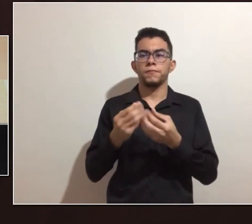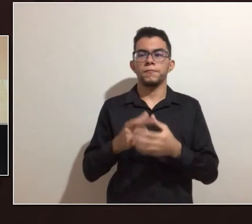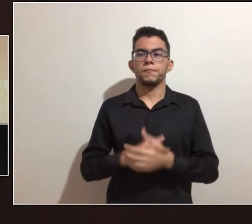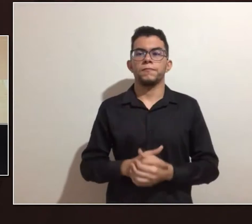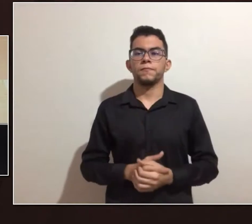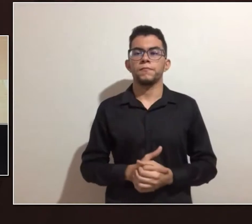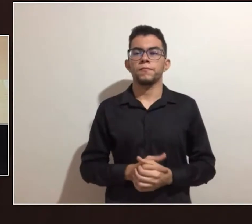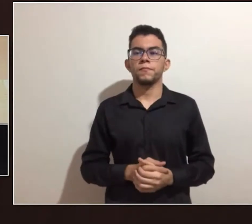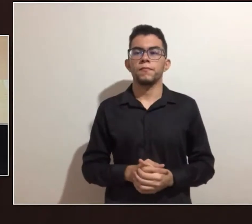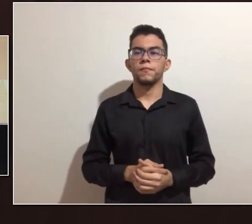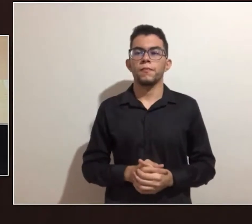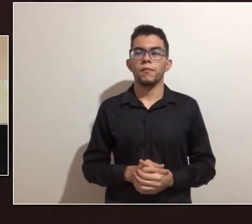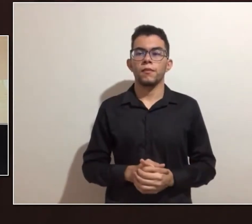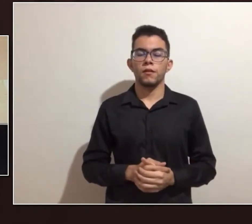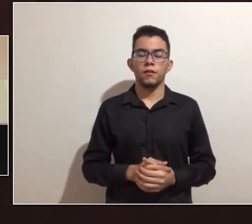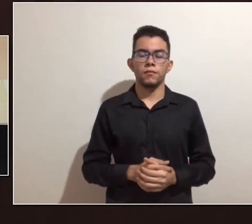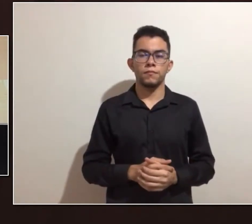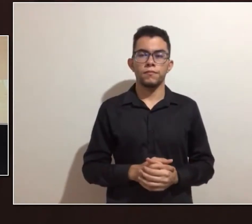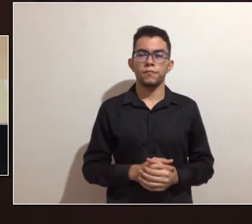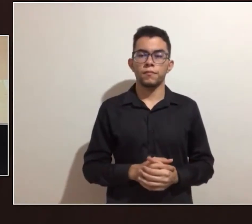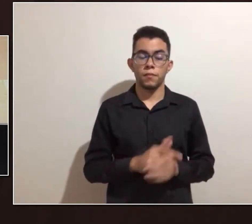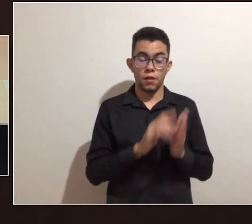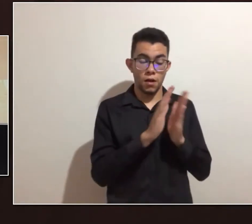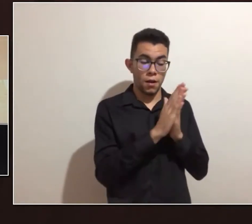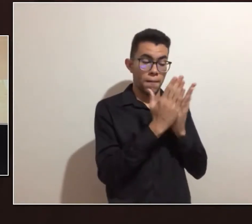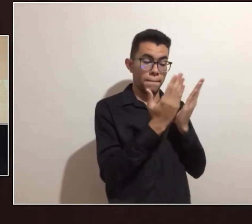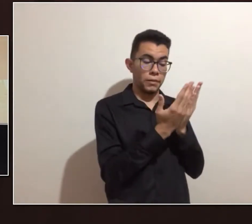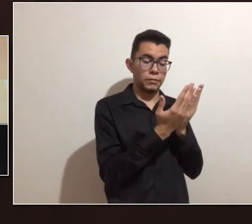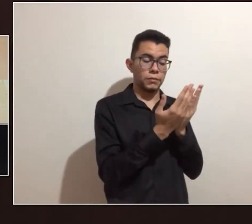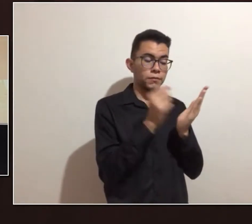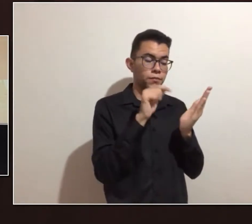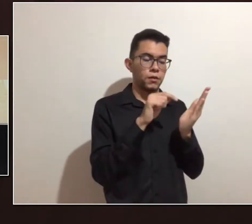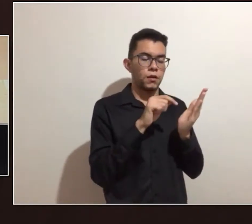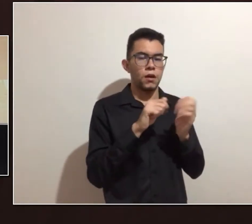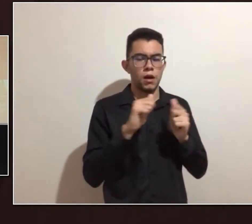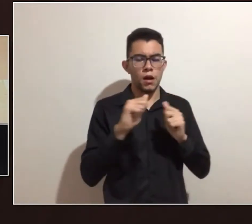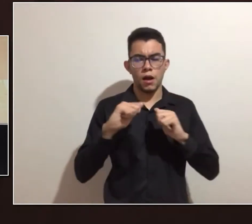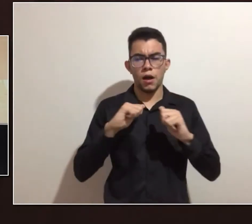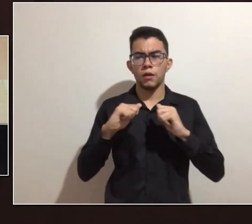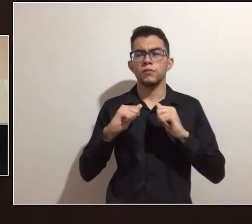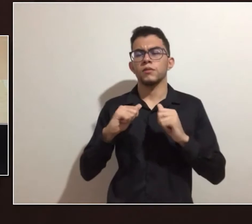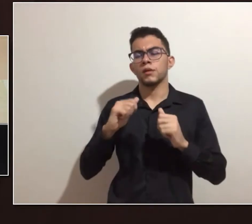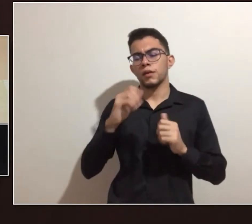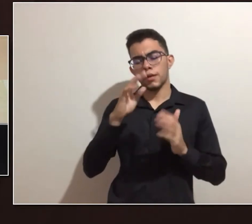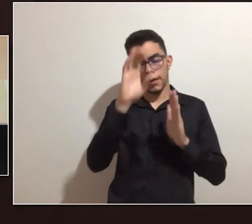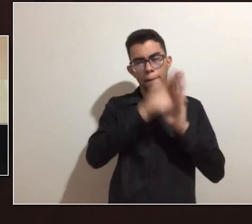abrir primeiramente a nossa Bíblia em Atos, capítulo 2, versículo 10. Dá uma olhadinha.